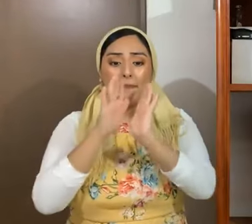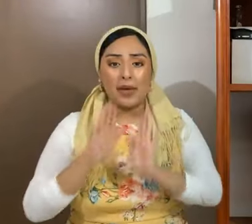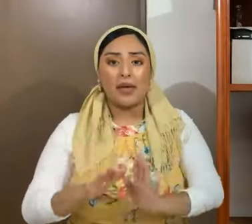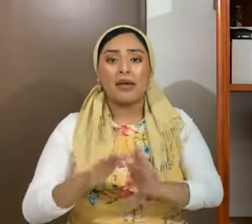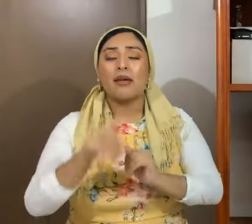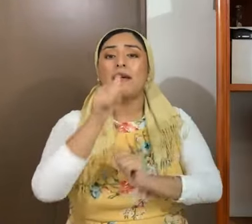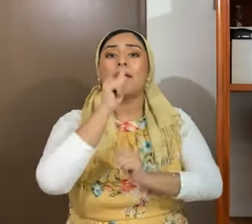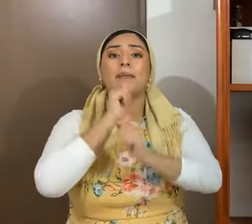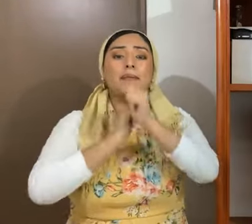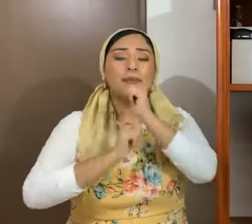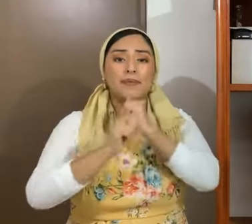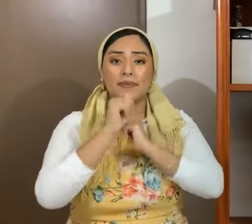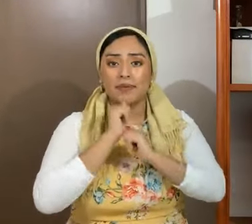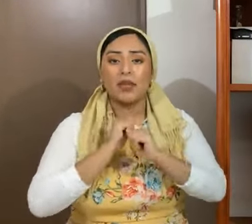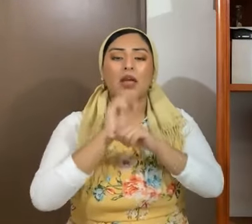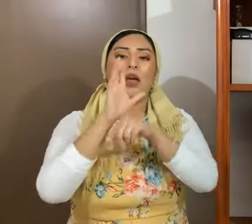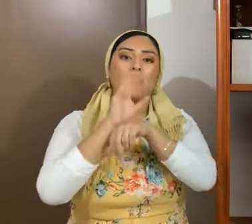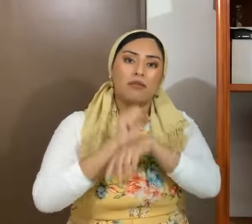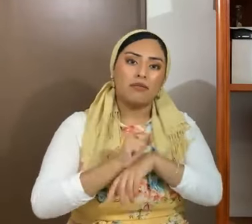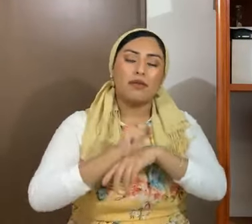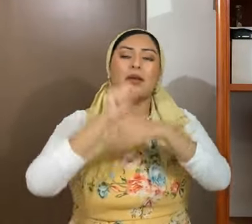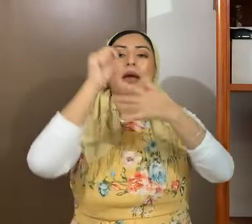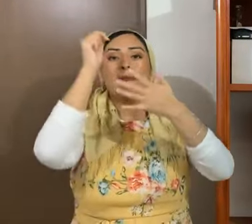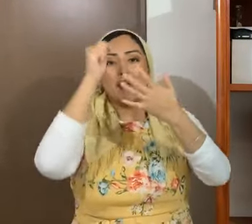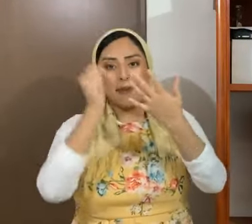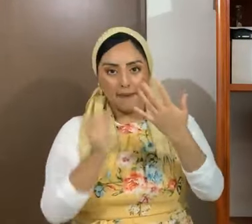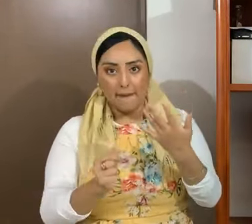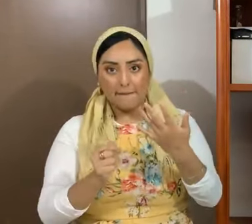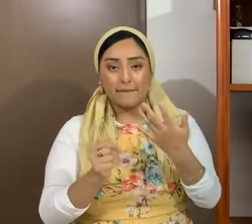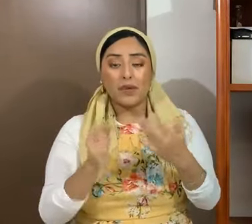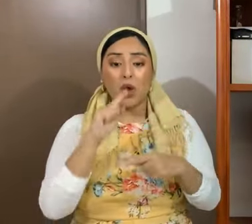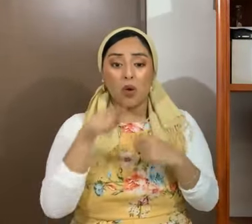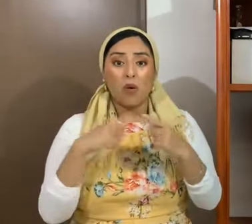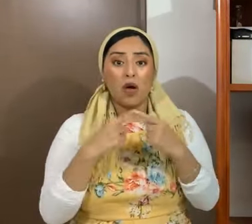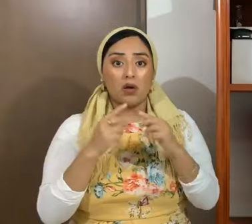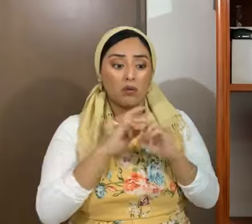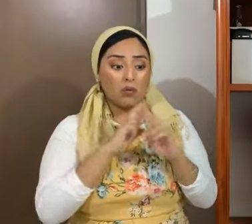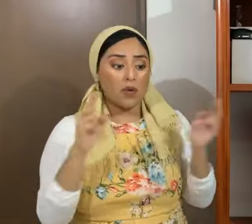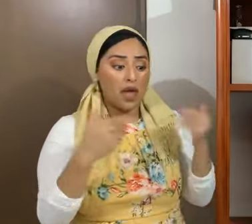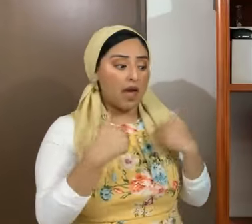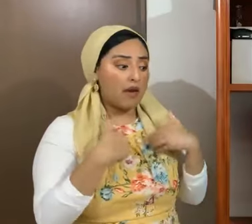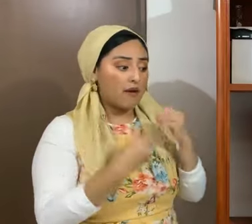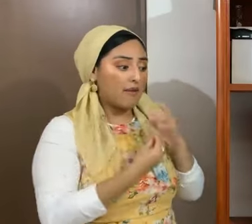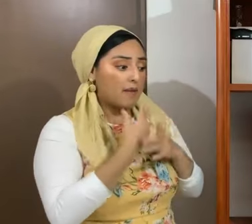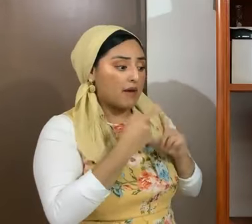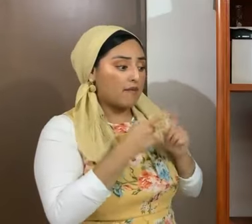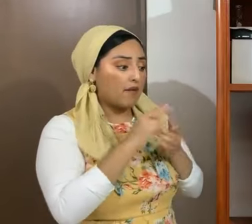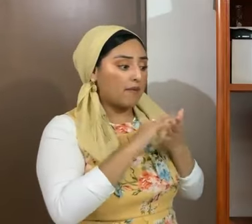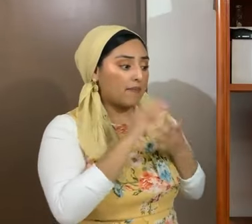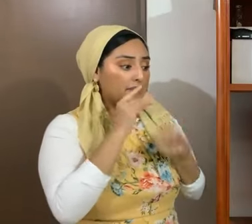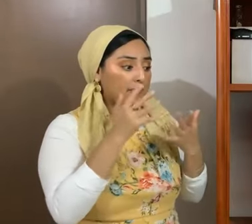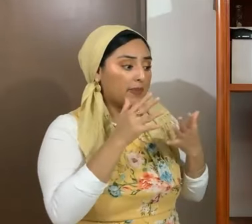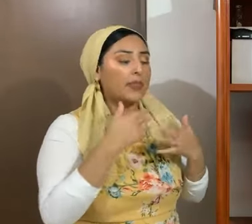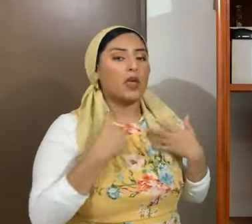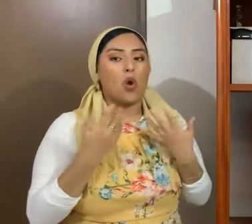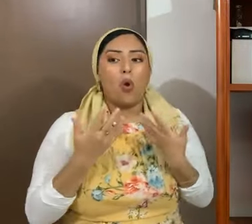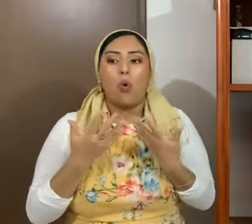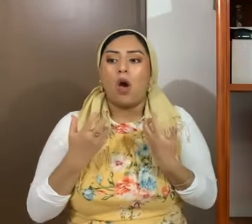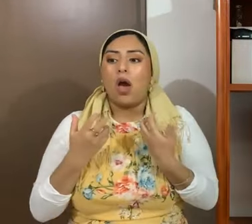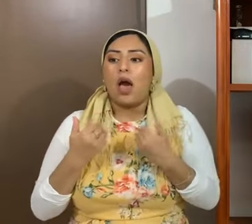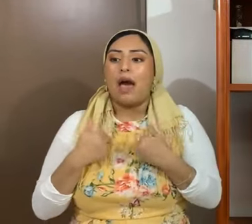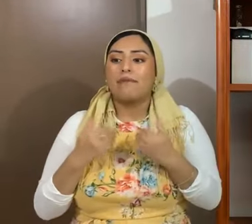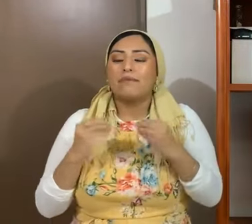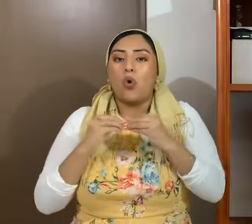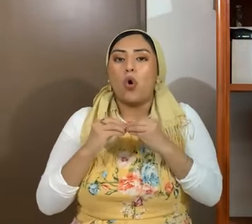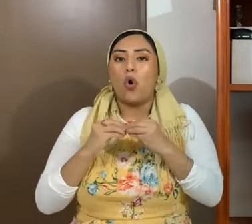templanza, dominio propio, etcétera, etcétera, ¿sí? Y entonces cuando se tienen los frutos del Ruach HaKodesh se puede aspirar a